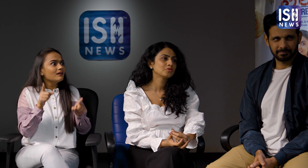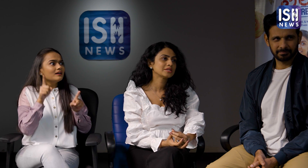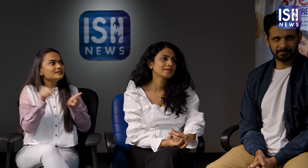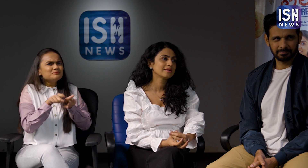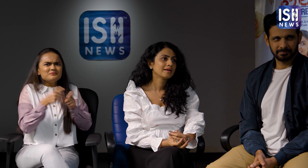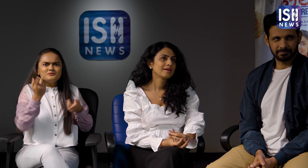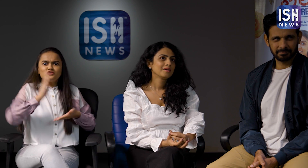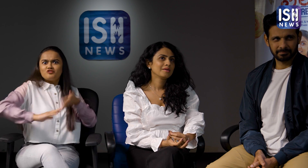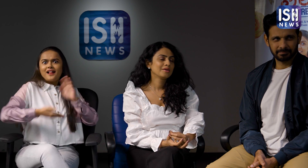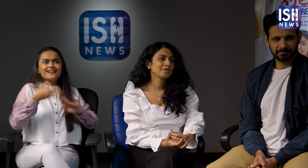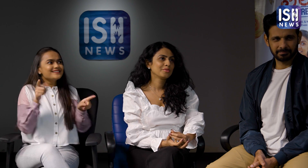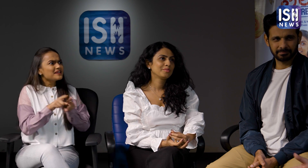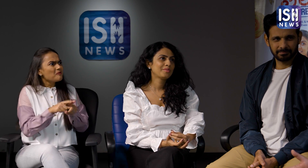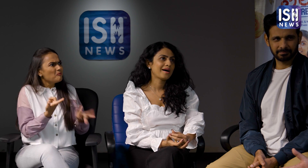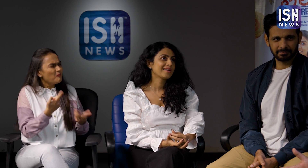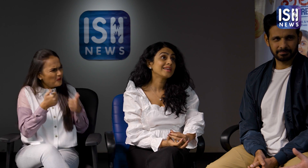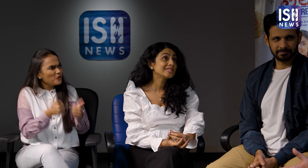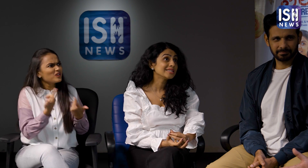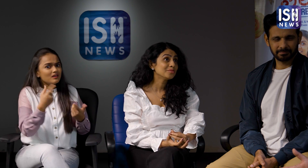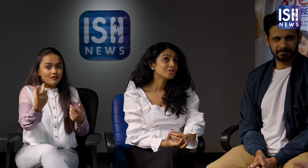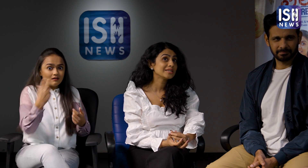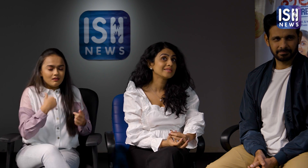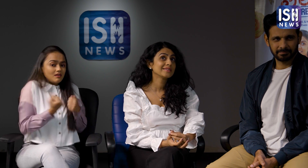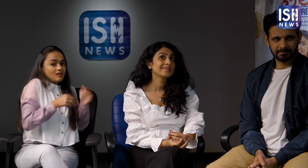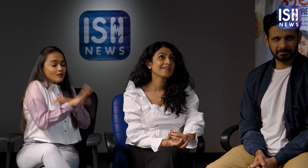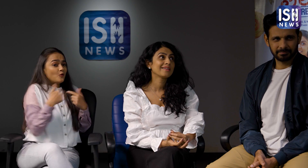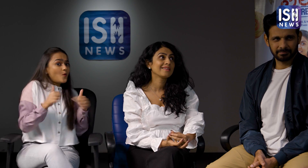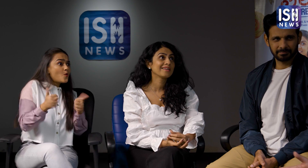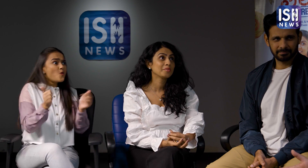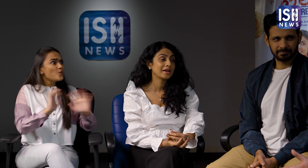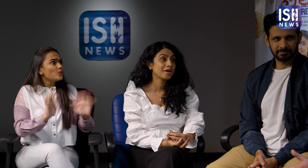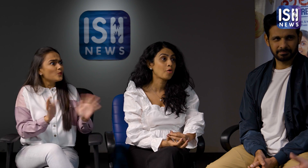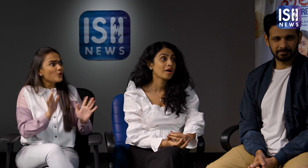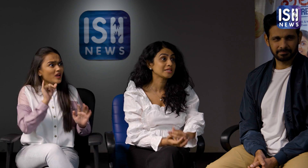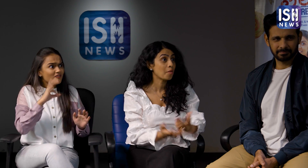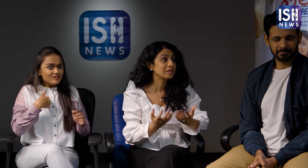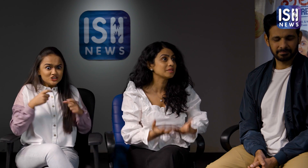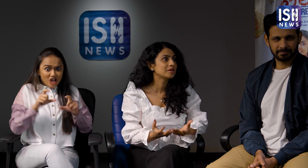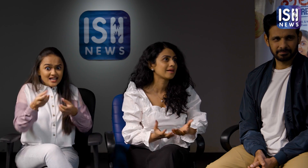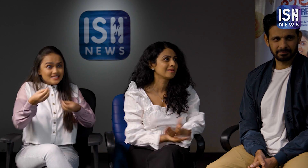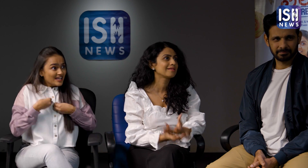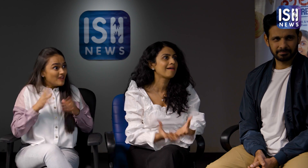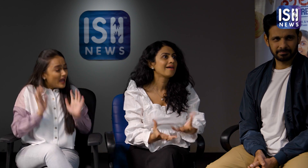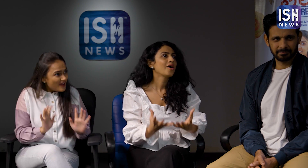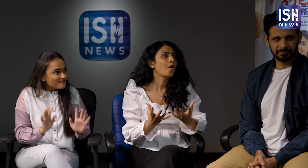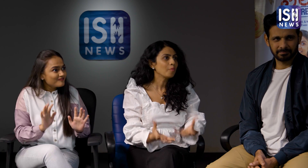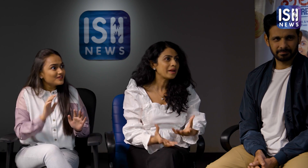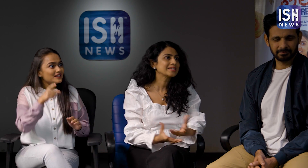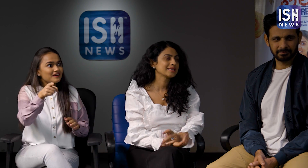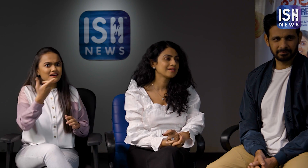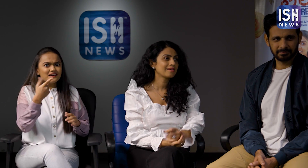चैलेंज, और मुझे उससे भागना नहीं चाहिए। मुझे ये किरदार अगर निभाने का मौका सामने से मिल रहा है,